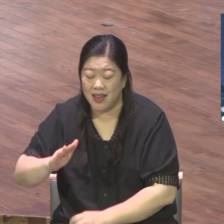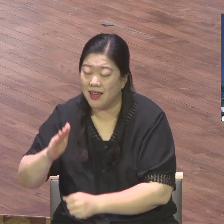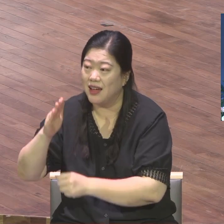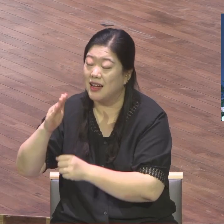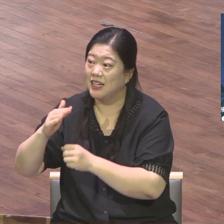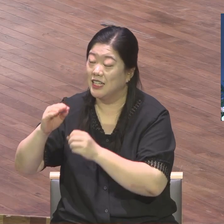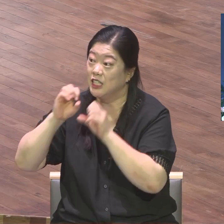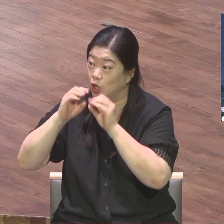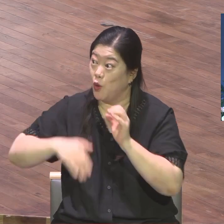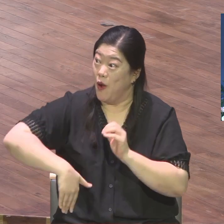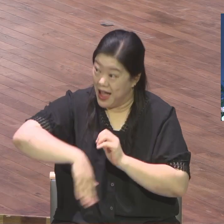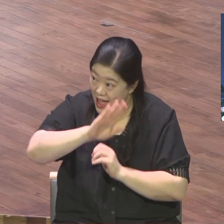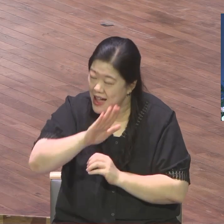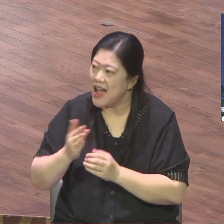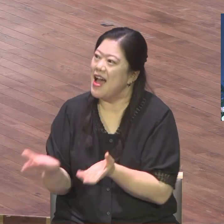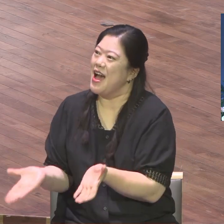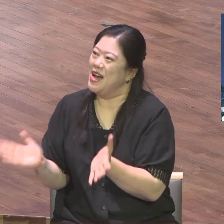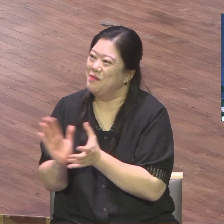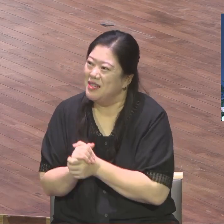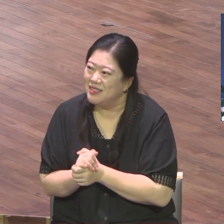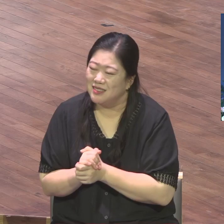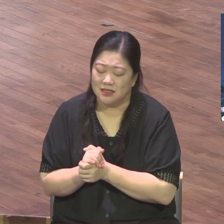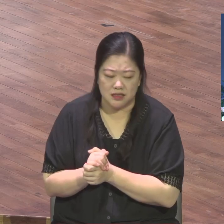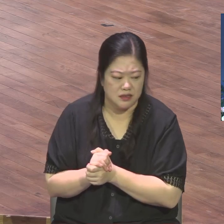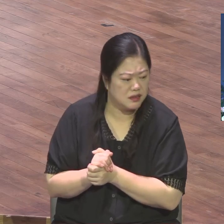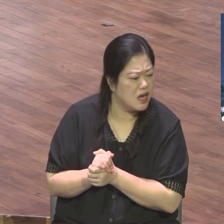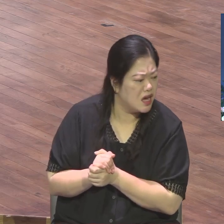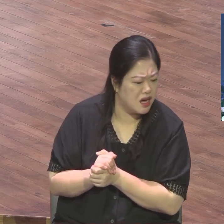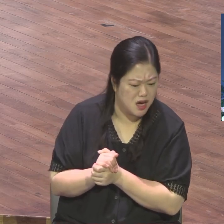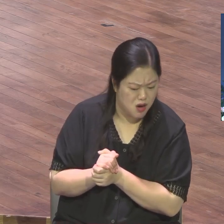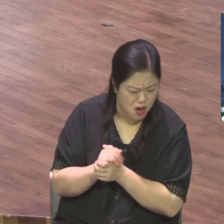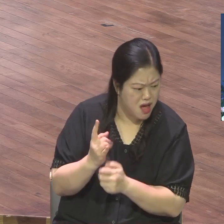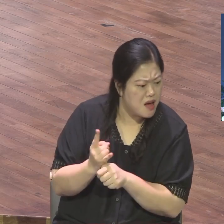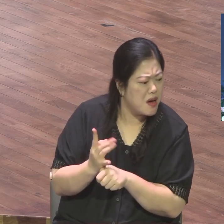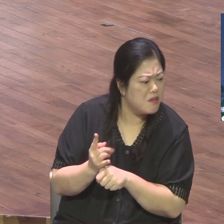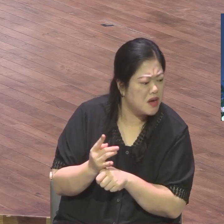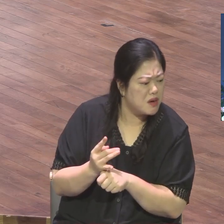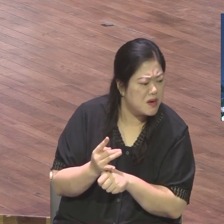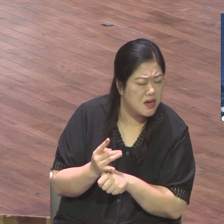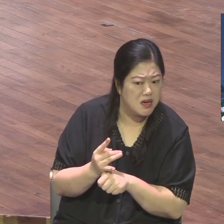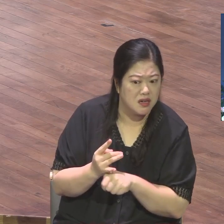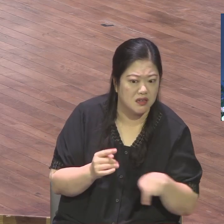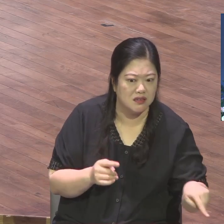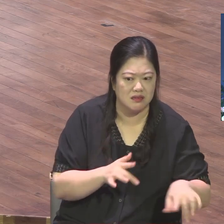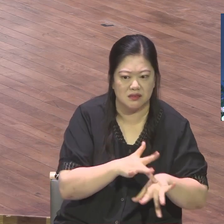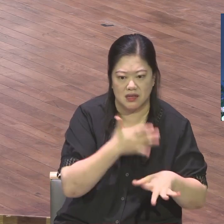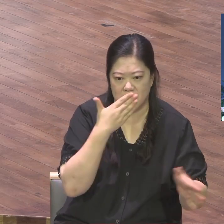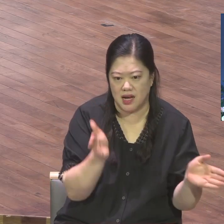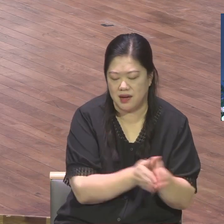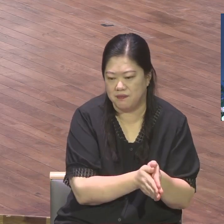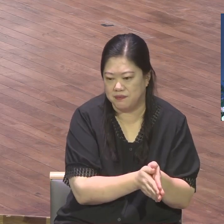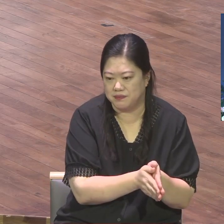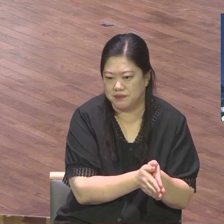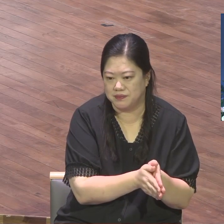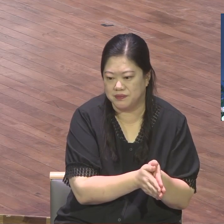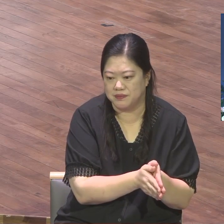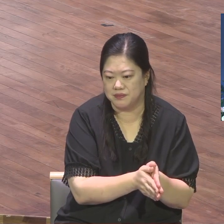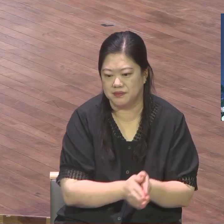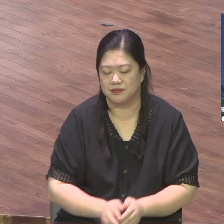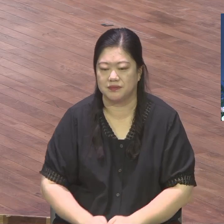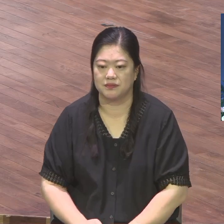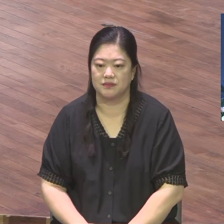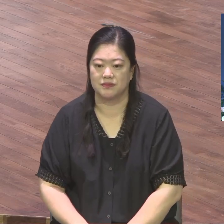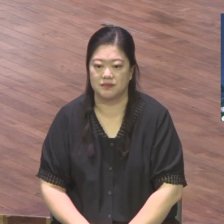들었잖아요. 그러니까 안 되는 거예요. 그래서 자 여러분이요 말씀을 딱 들을 때 은혜 딱